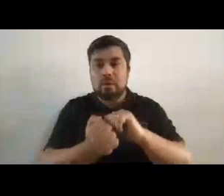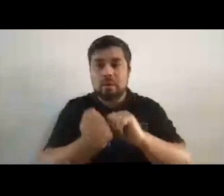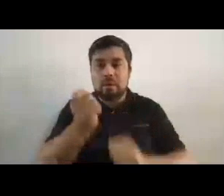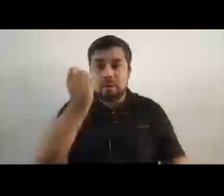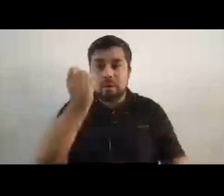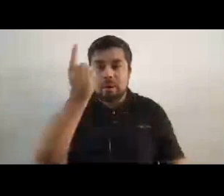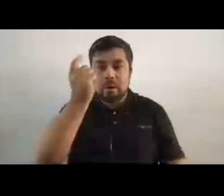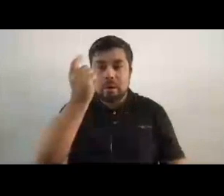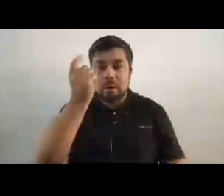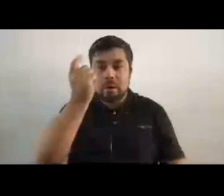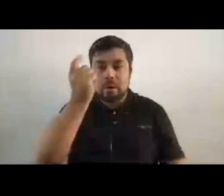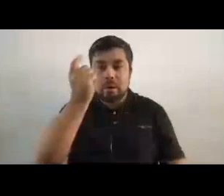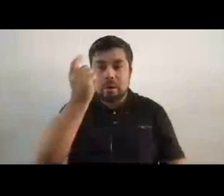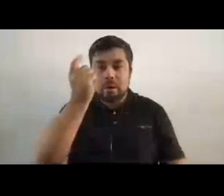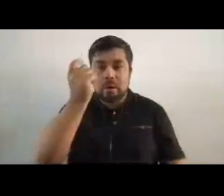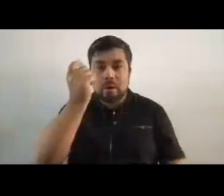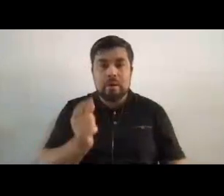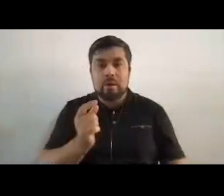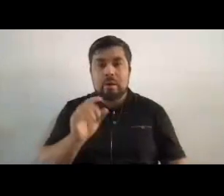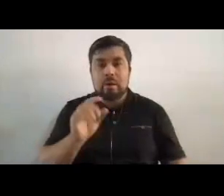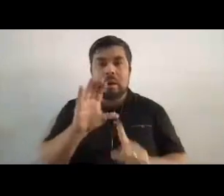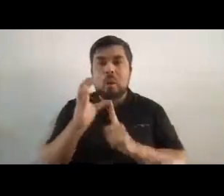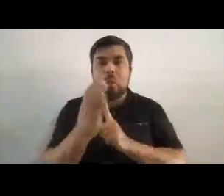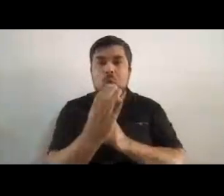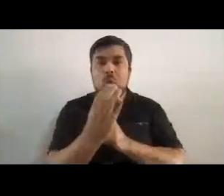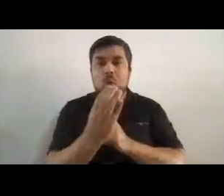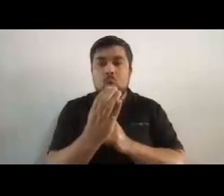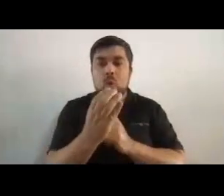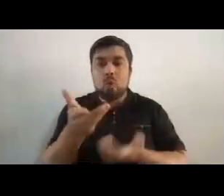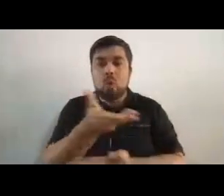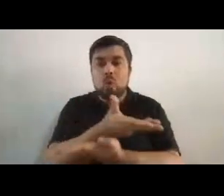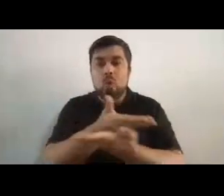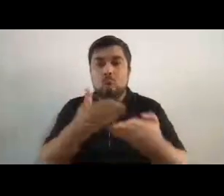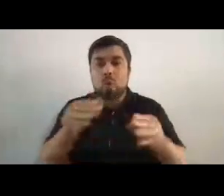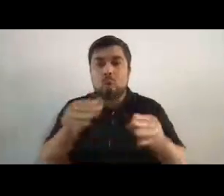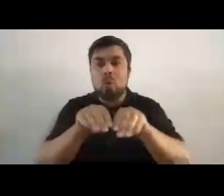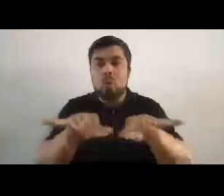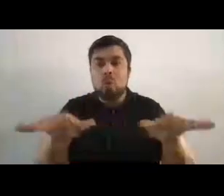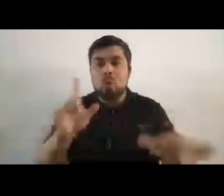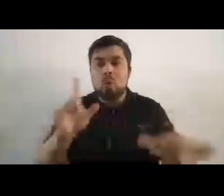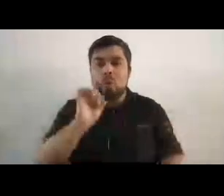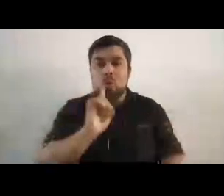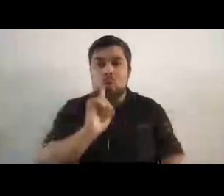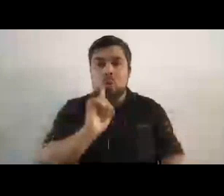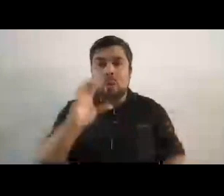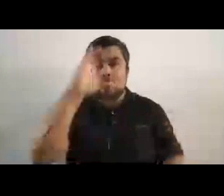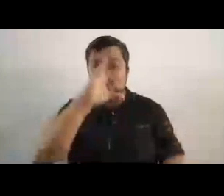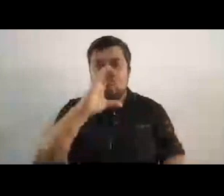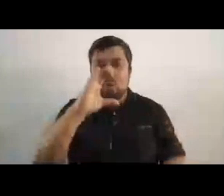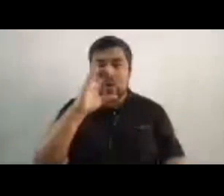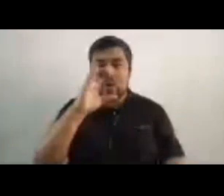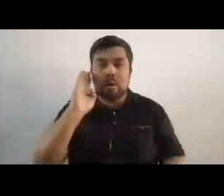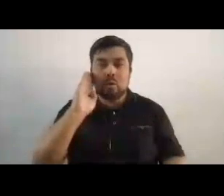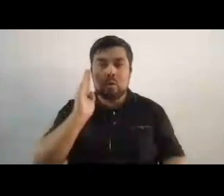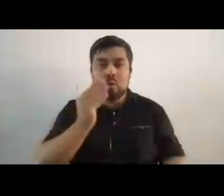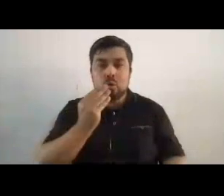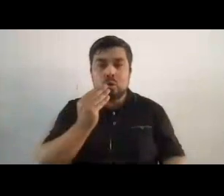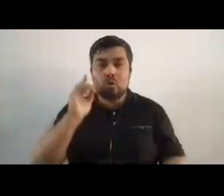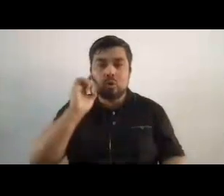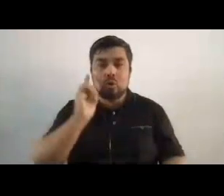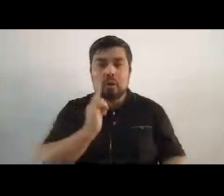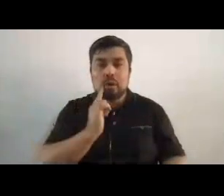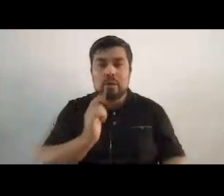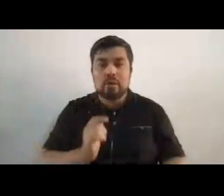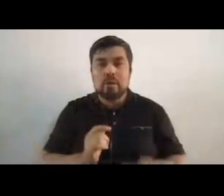sordidad. Y él había comenzado hace unos años a investigar en este tema,